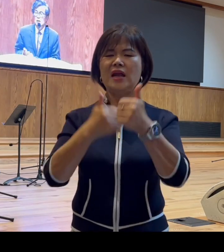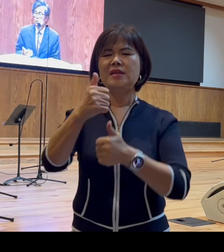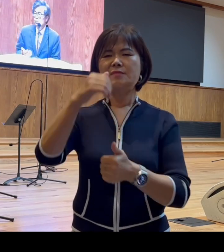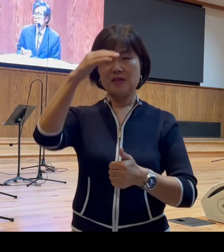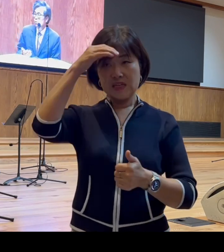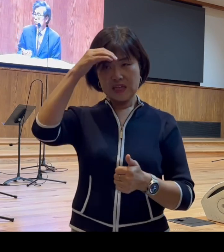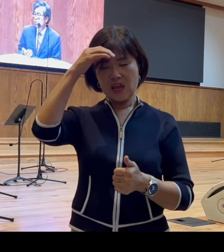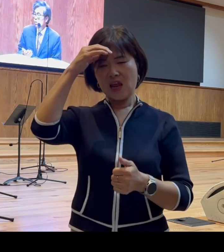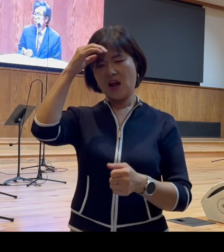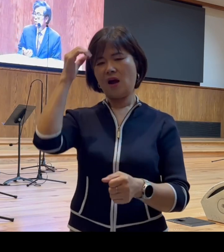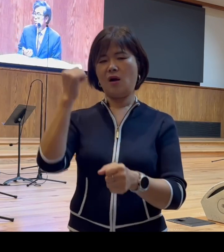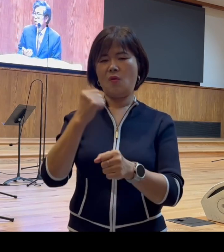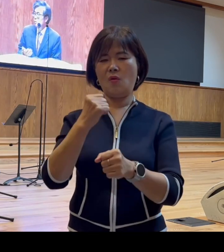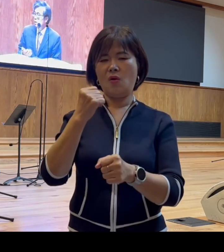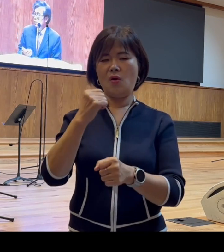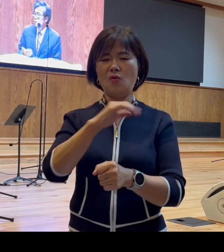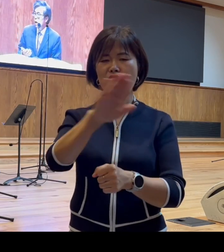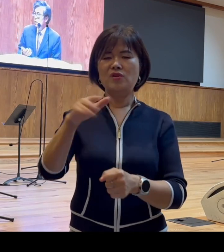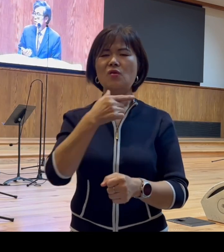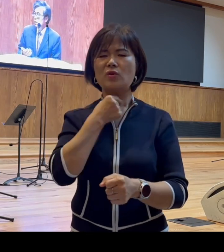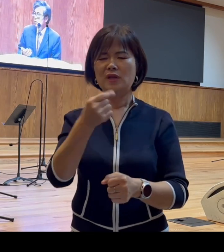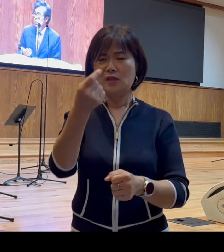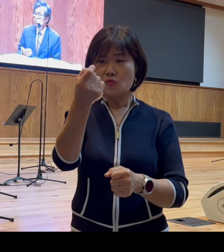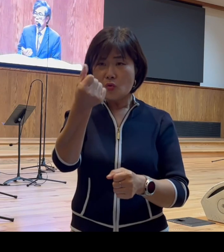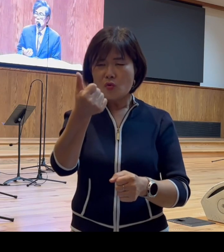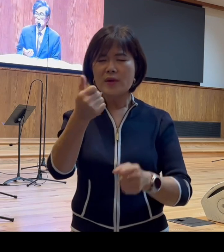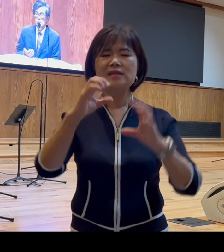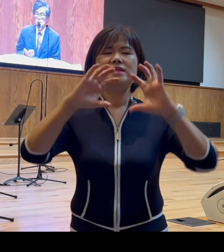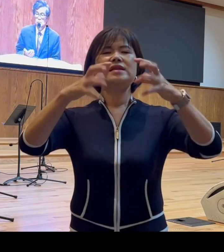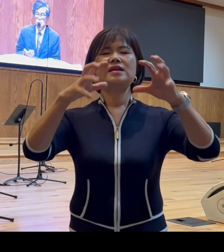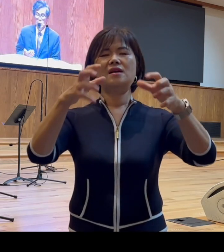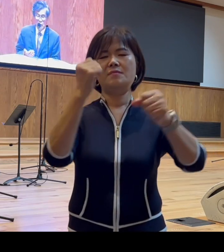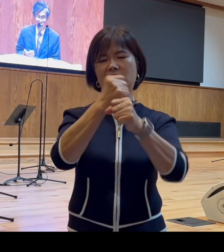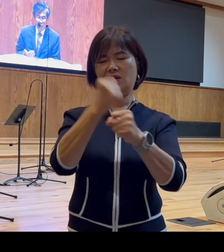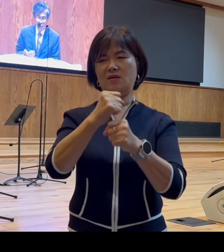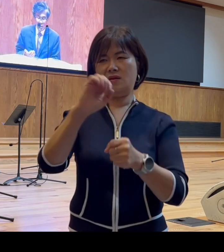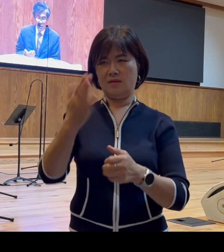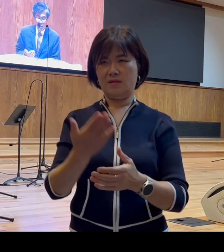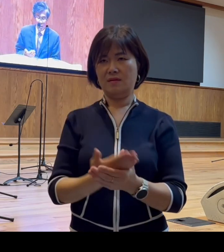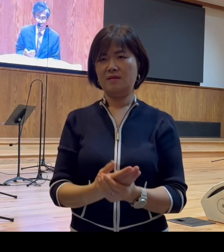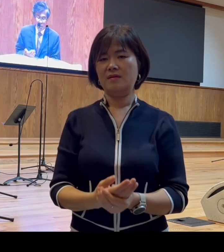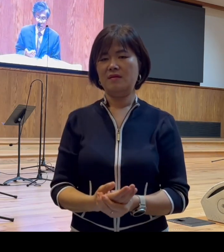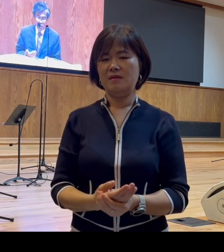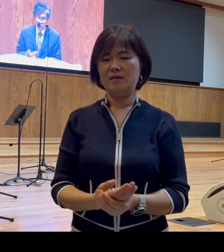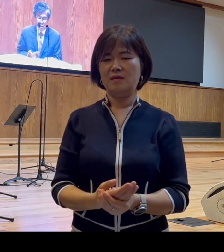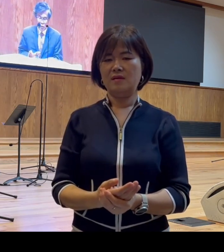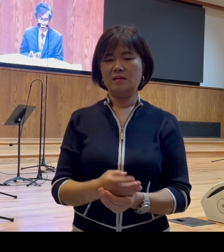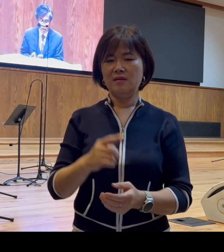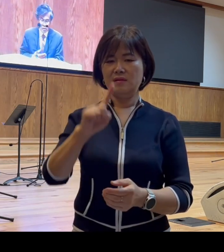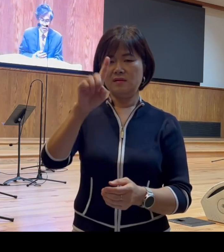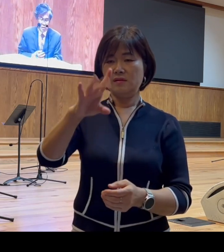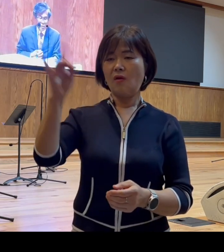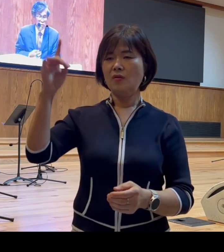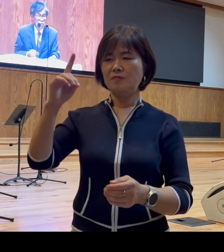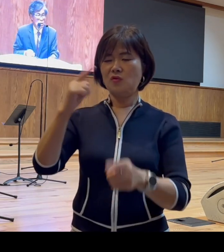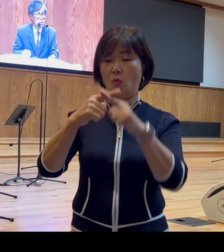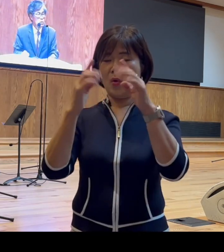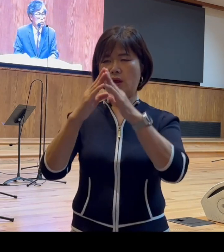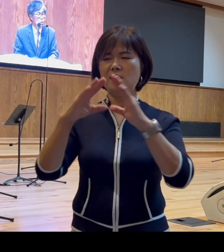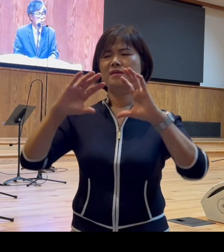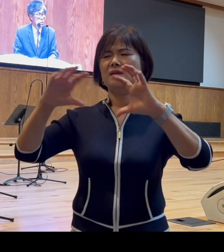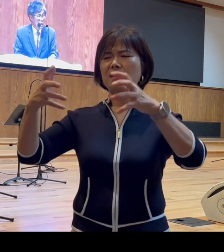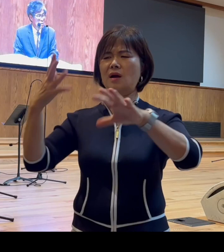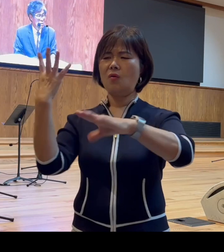하나님이 기대하시고 우리가 바라는 작은 세상이 되어야 됩니다. 1세기 예루살렘 교회는